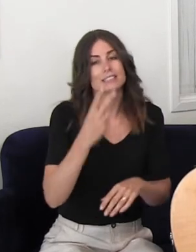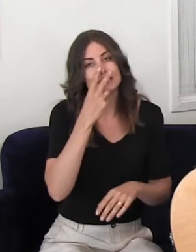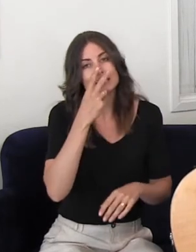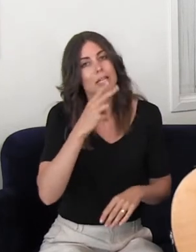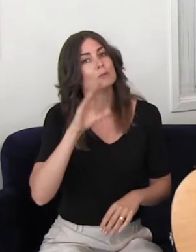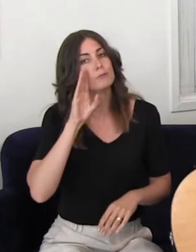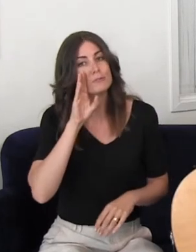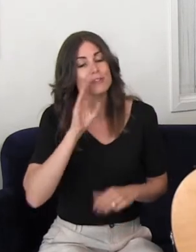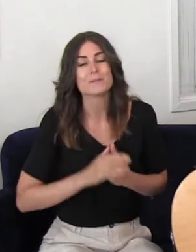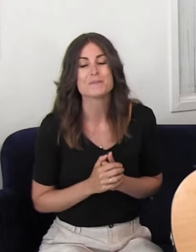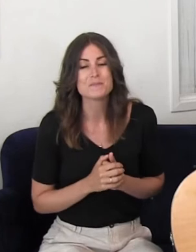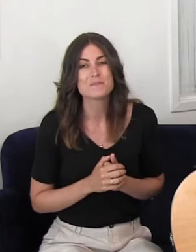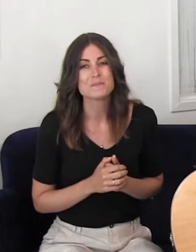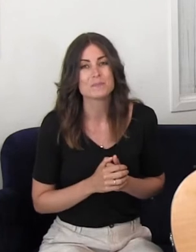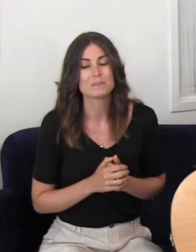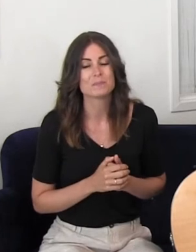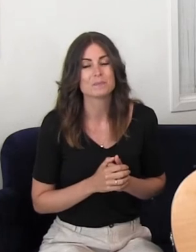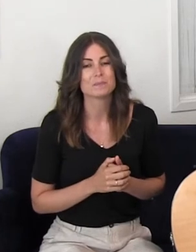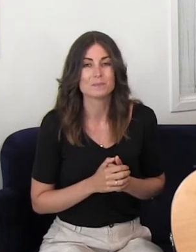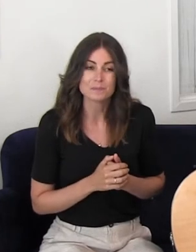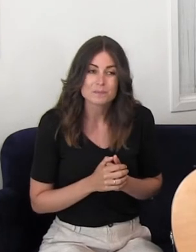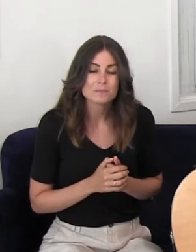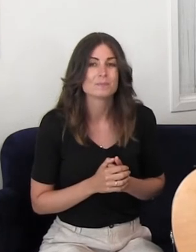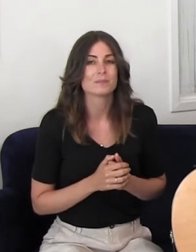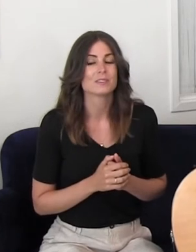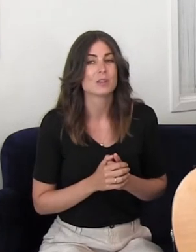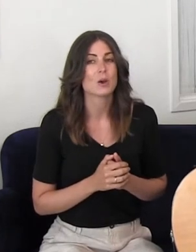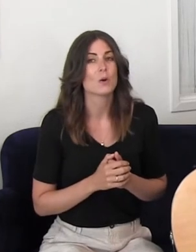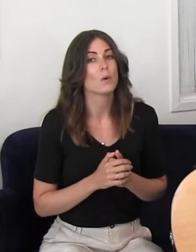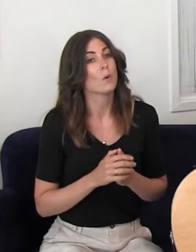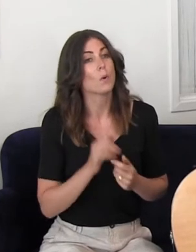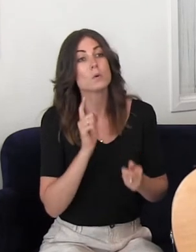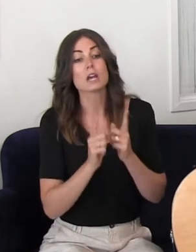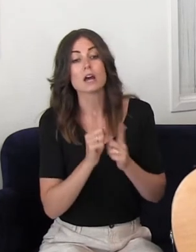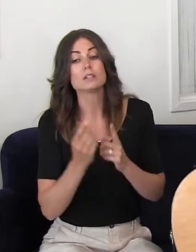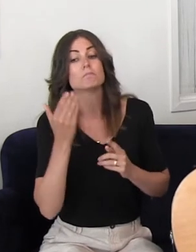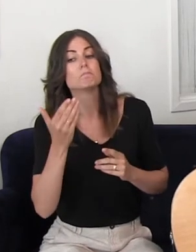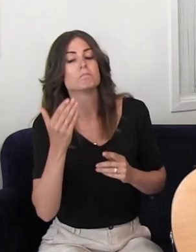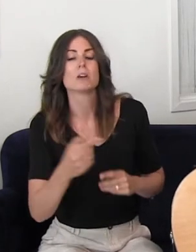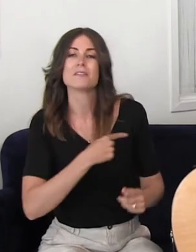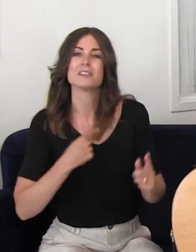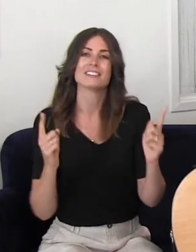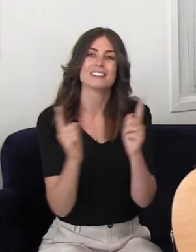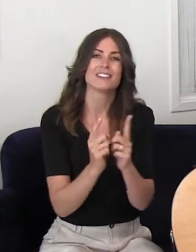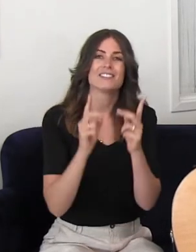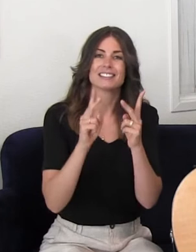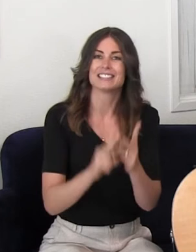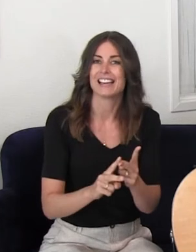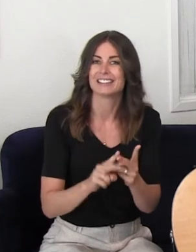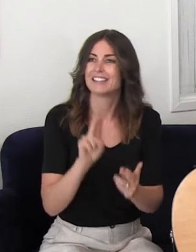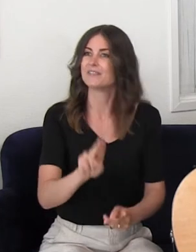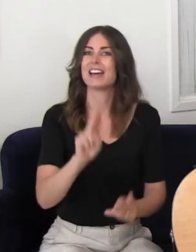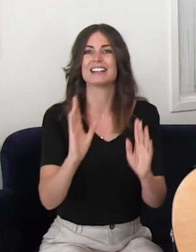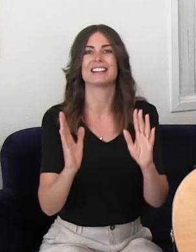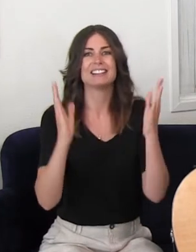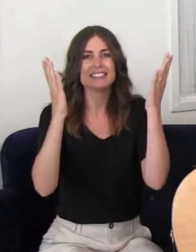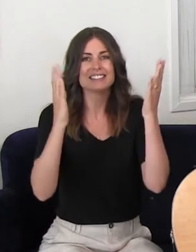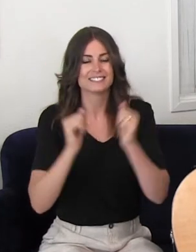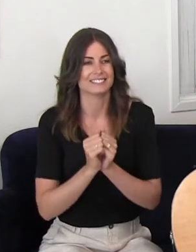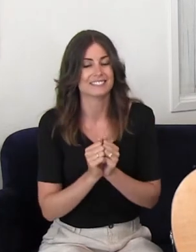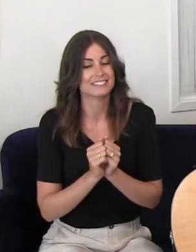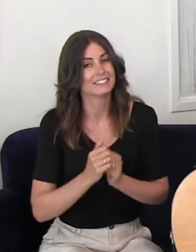lyssna. Och kanske när de här tiderna har förändrats så ses vi någonstans igen ute i verkliga livet.